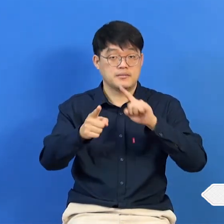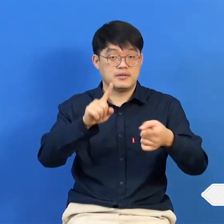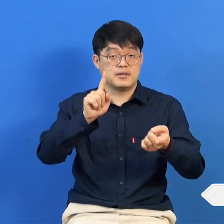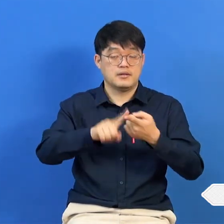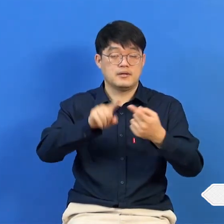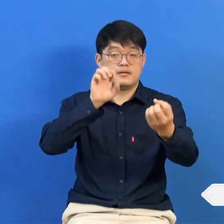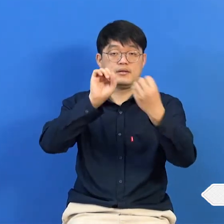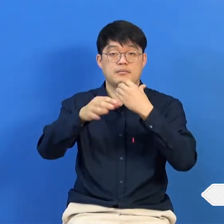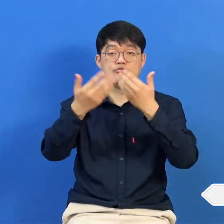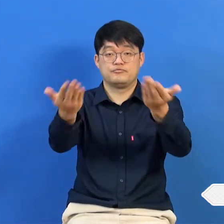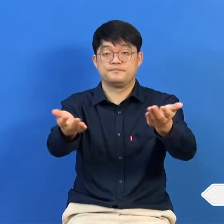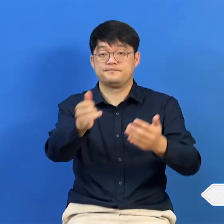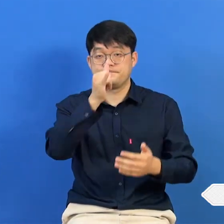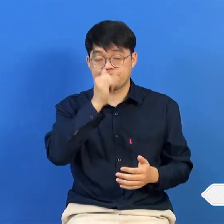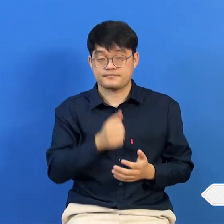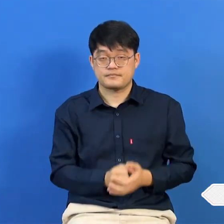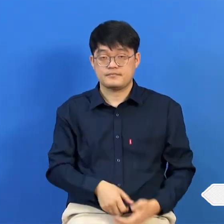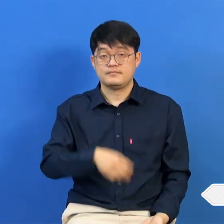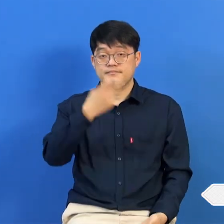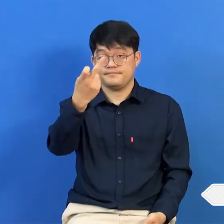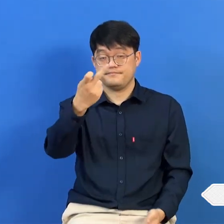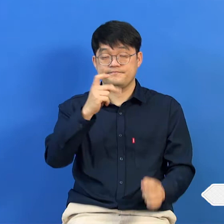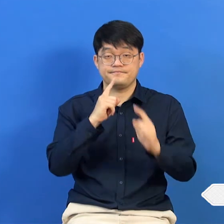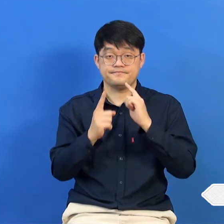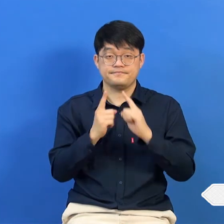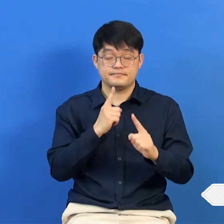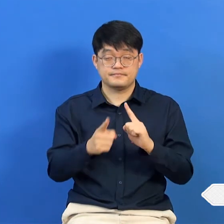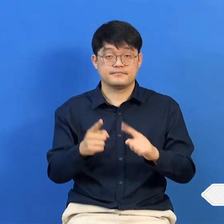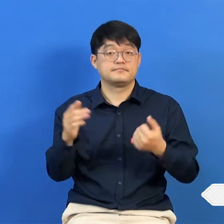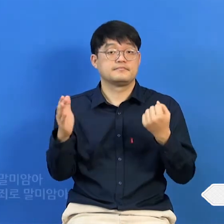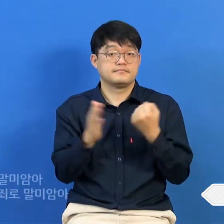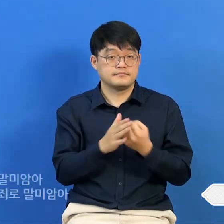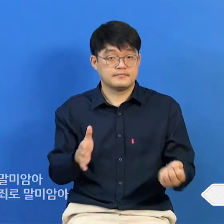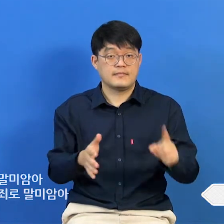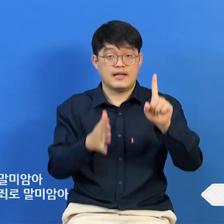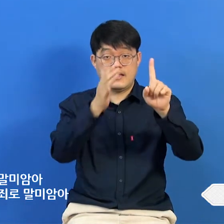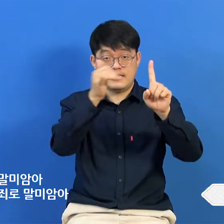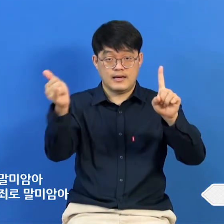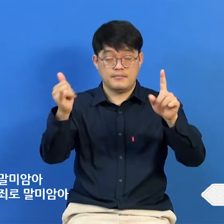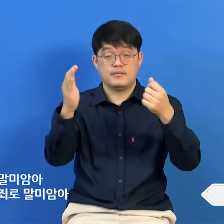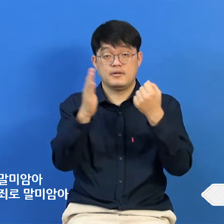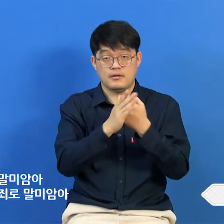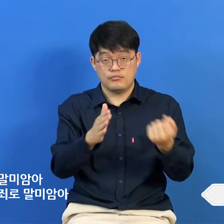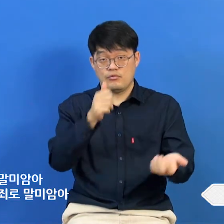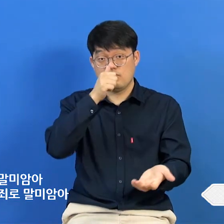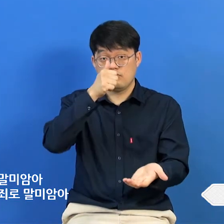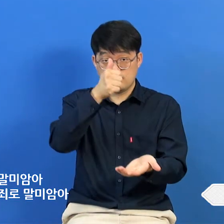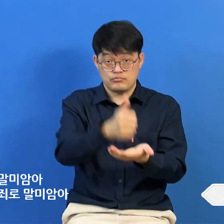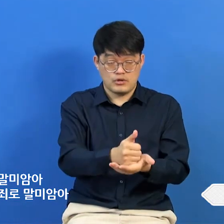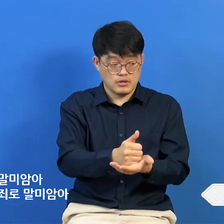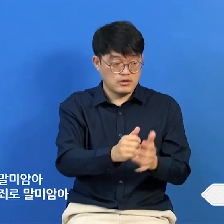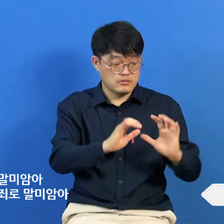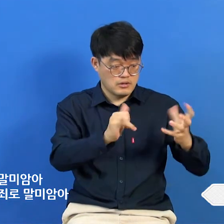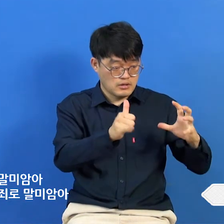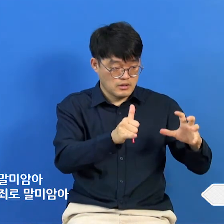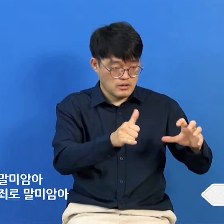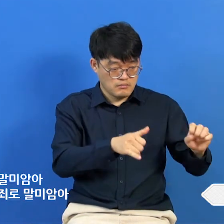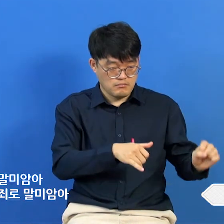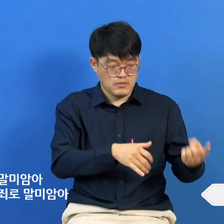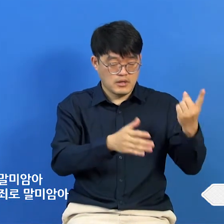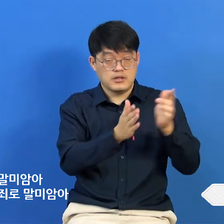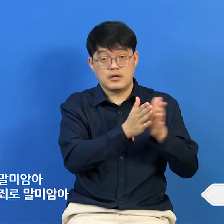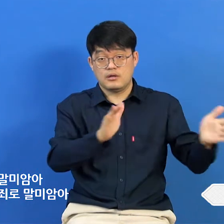답을 주고 있습니다. 12절 보면 그러므로 한 사람으로 말미암아 죄가 세상에 들어오고 죄로